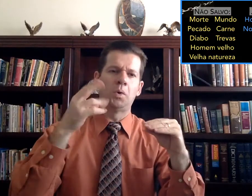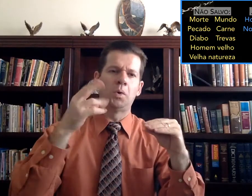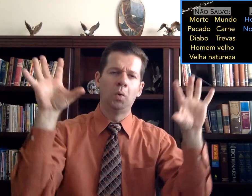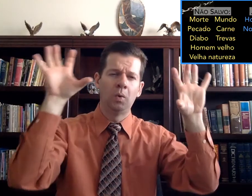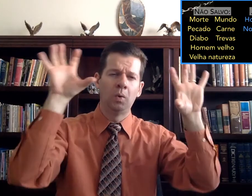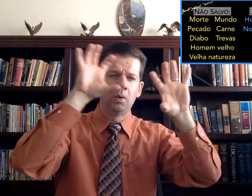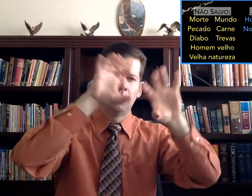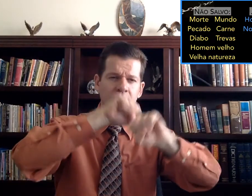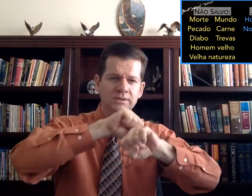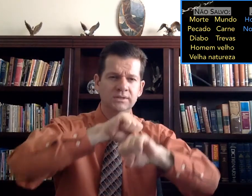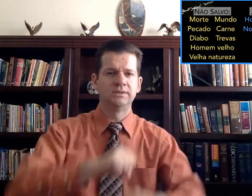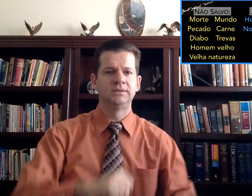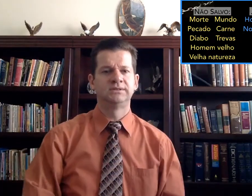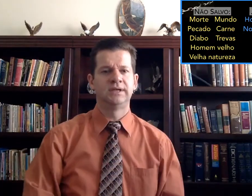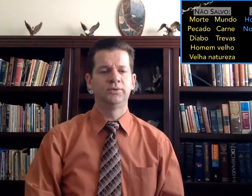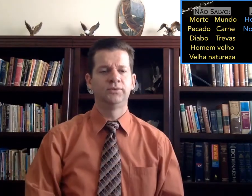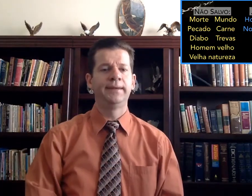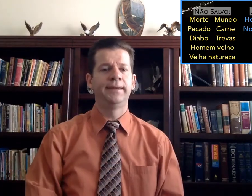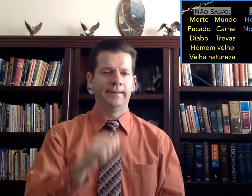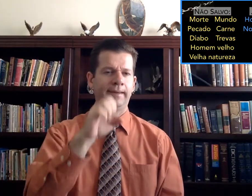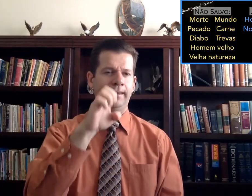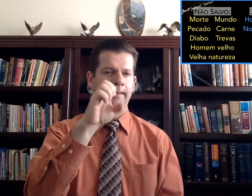ou certo?